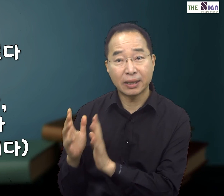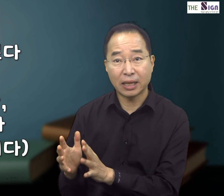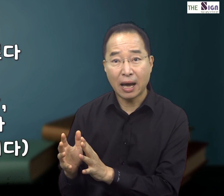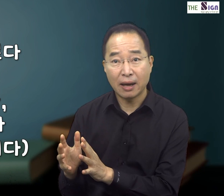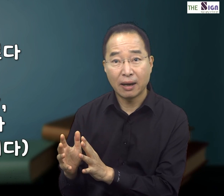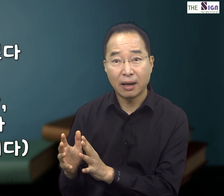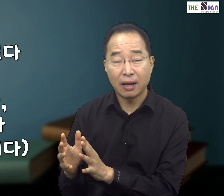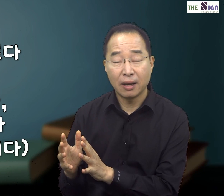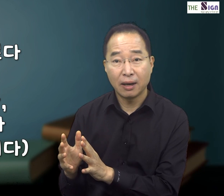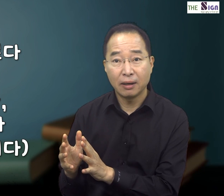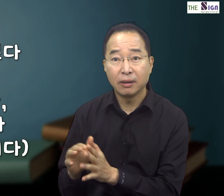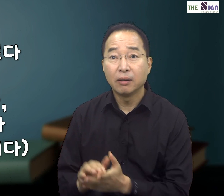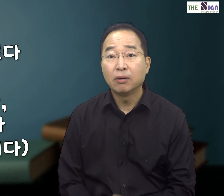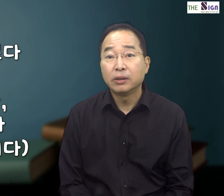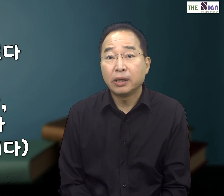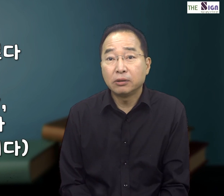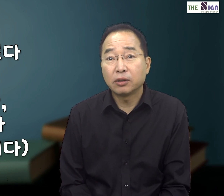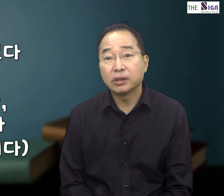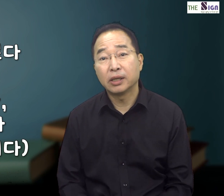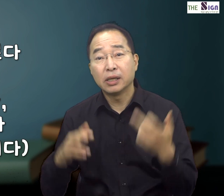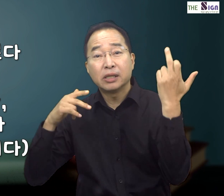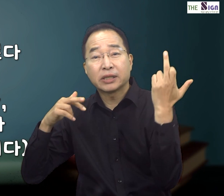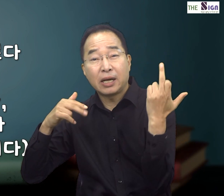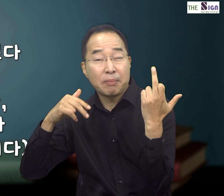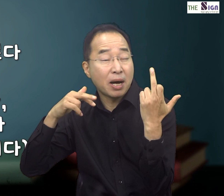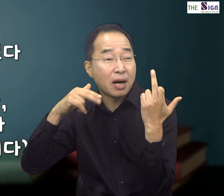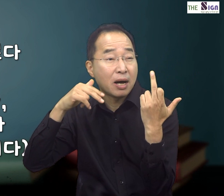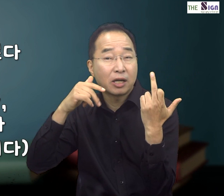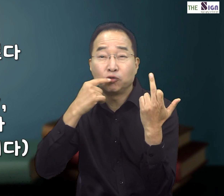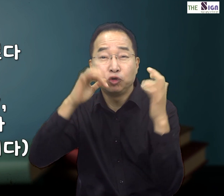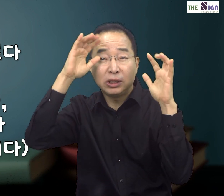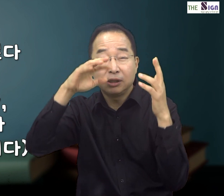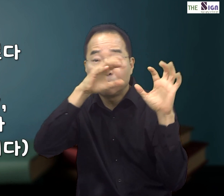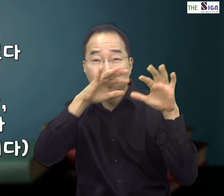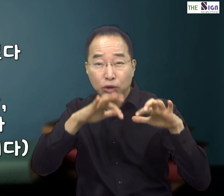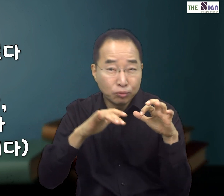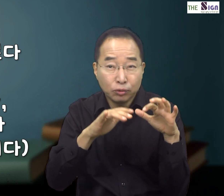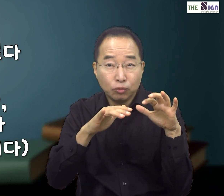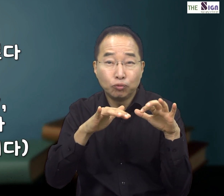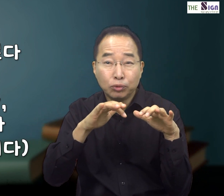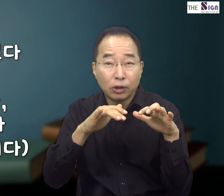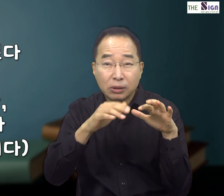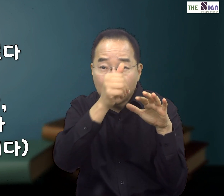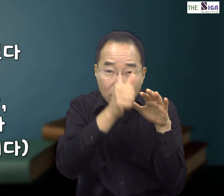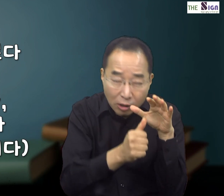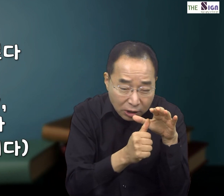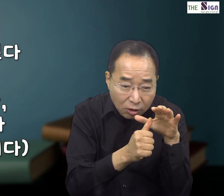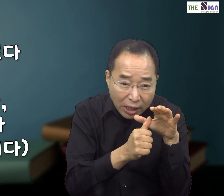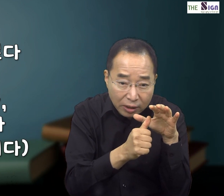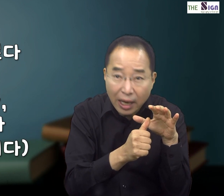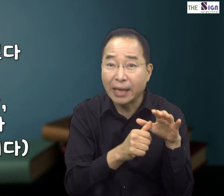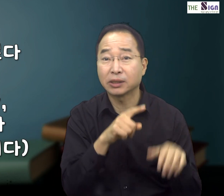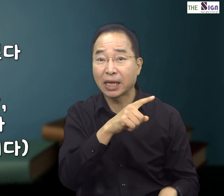살았다. 예를 들어 이제 산에 막 눈이 있는데 문이 무너지면서 들어갔는데 아직